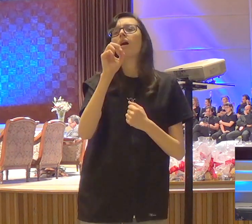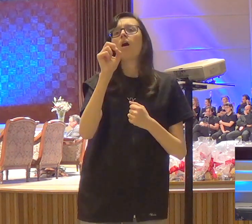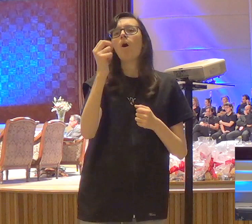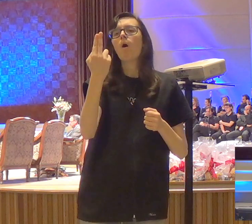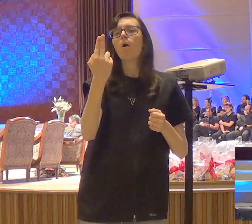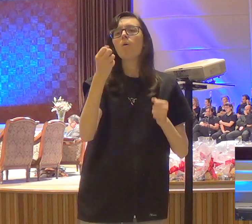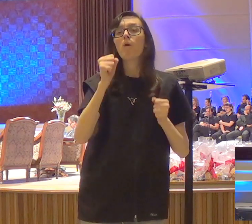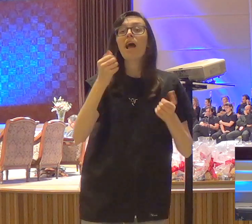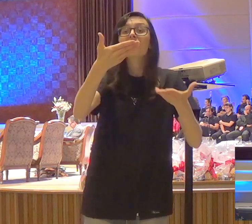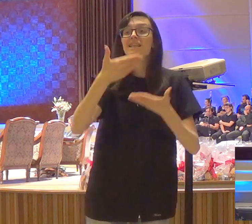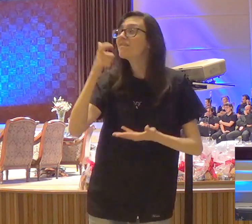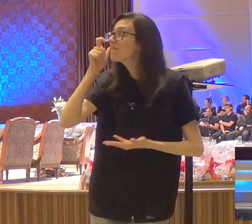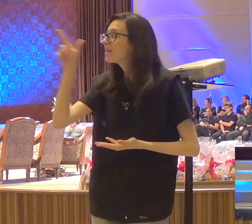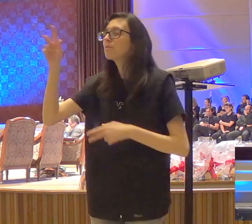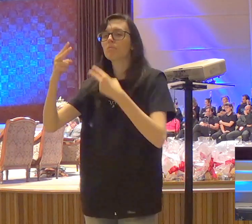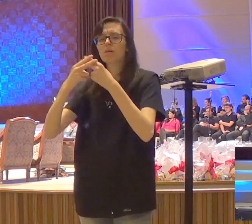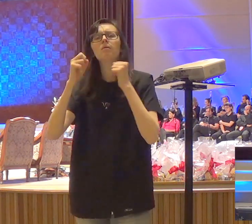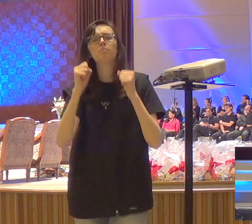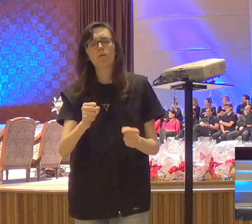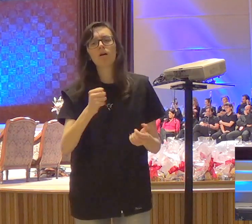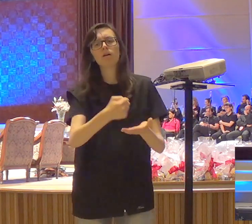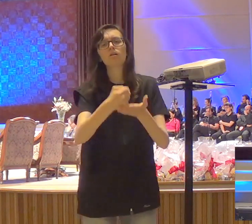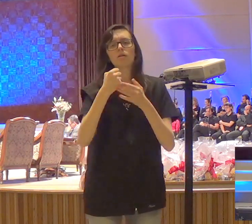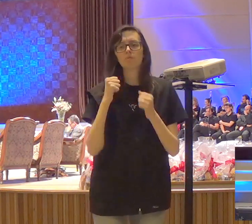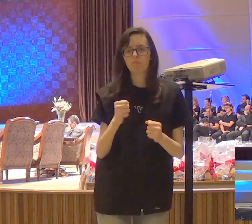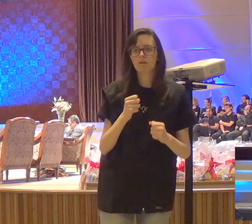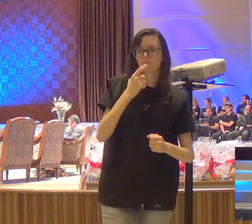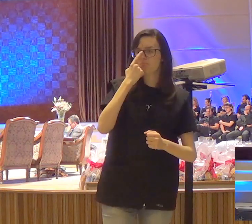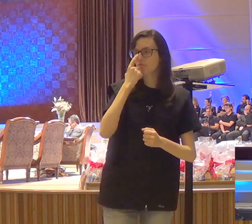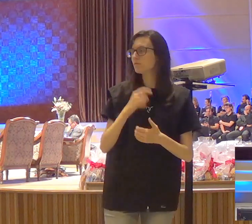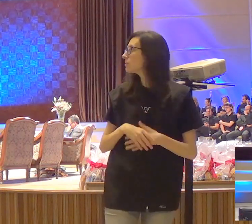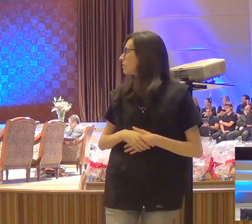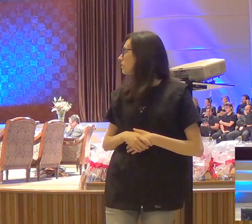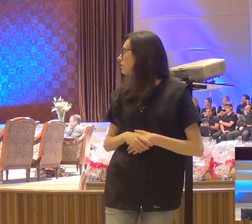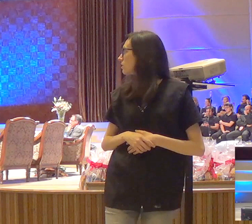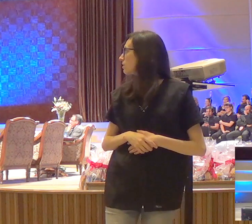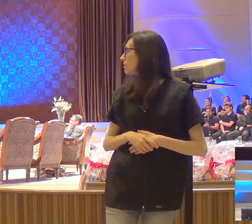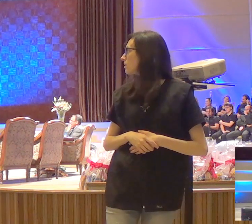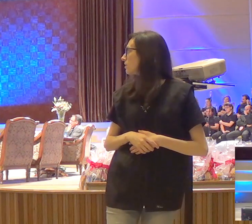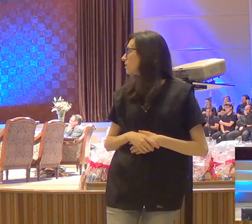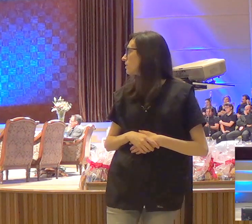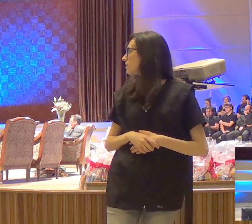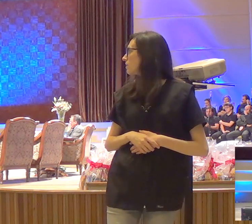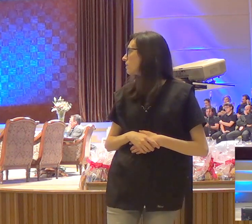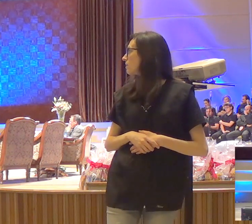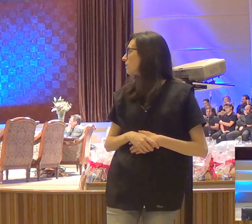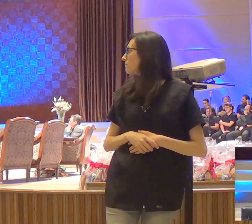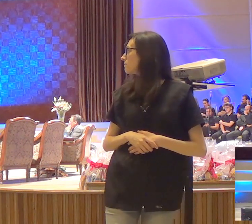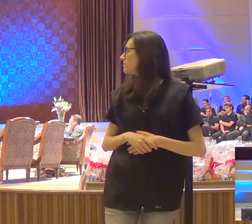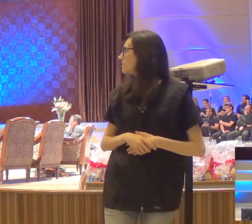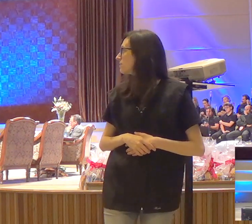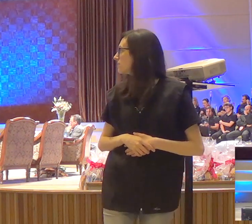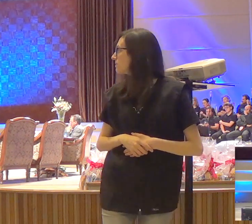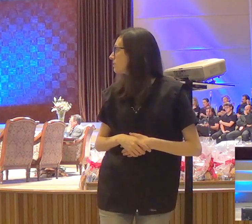Then I will get off the, I will walk away, I will be done. Ela vai embora. So, what we would like to do is to ask you